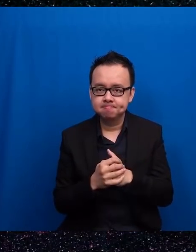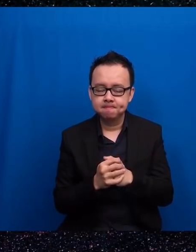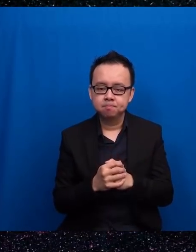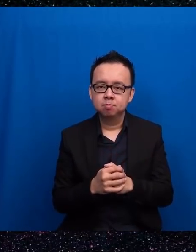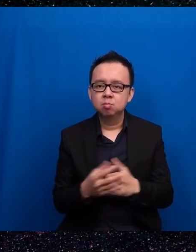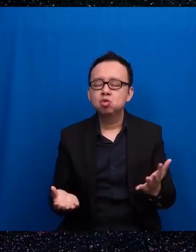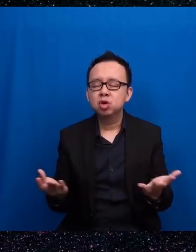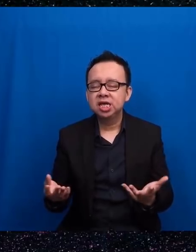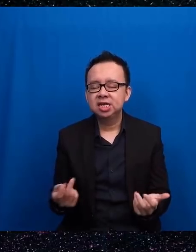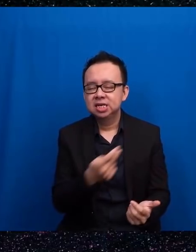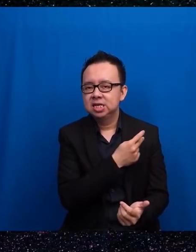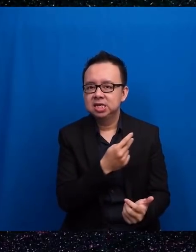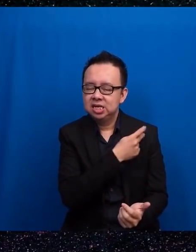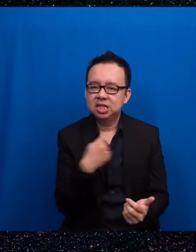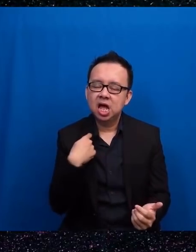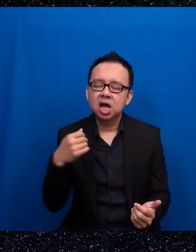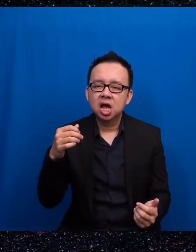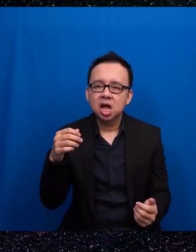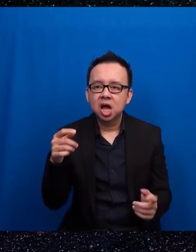bete dari kerja. Istri